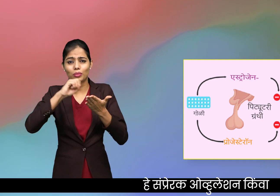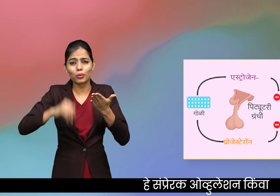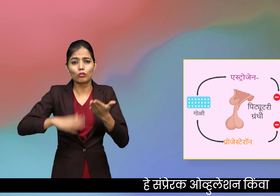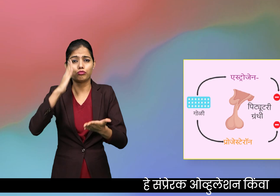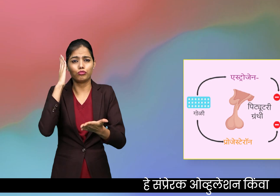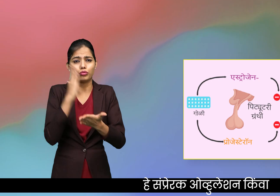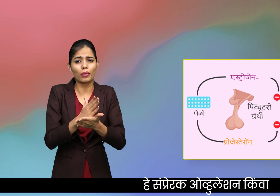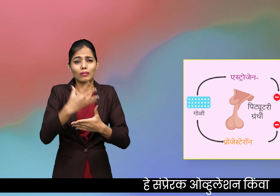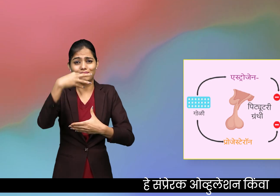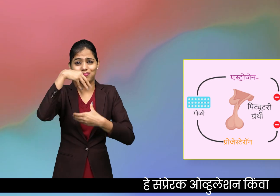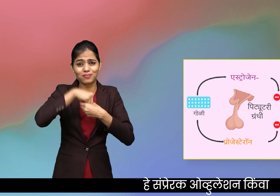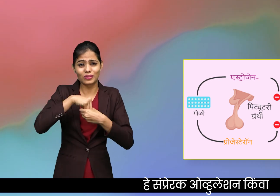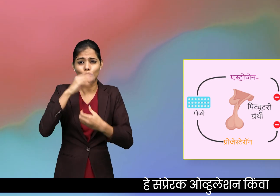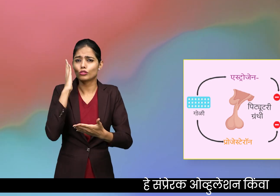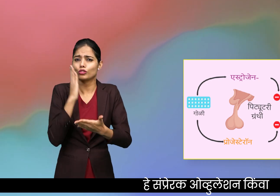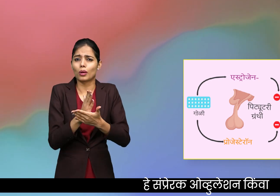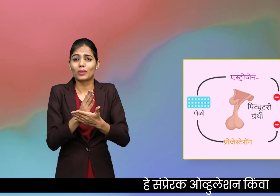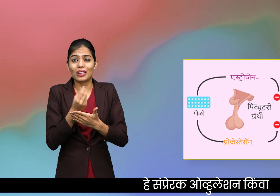हे संप्रेरक ओव्ह्युलेशन किंवा